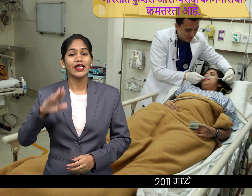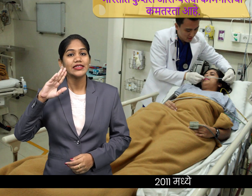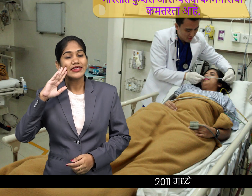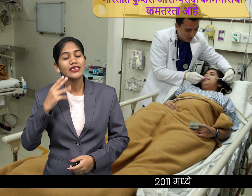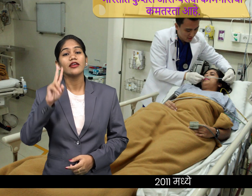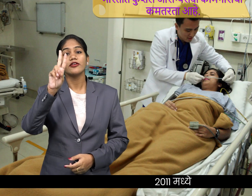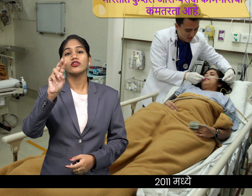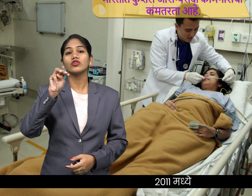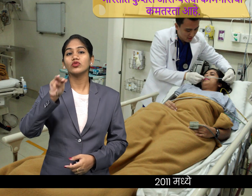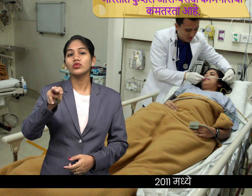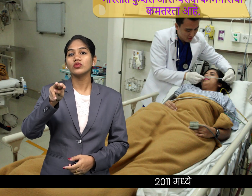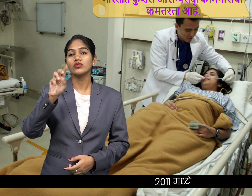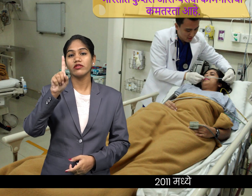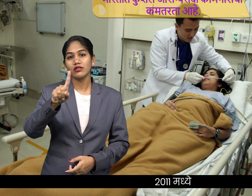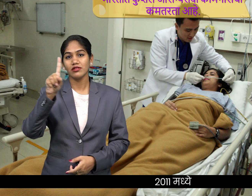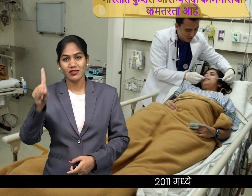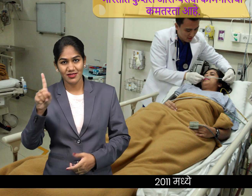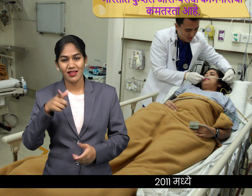2011 मध्ये